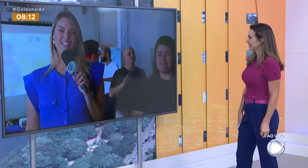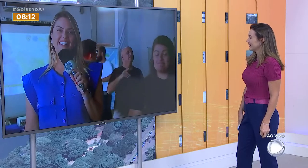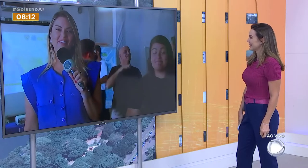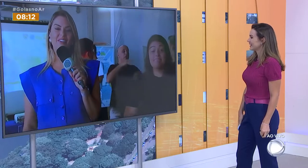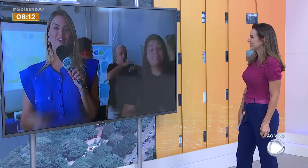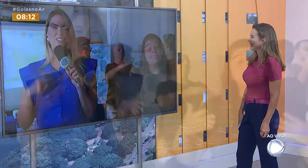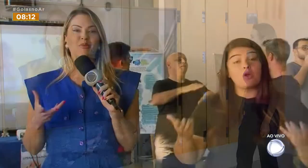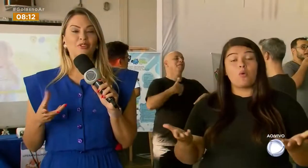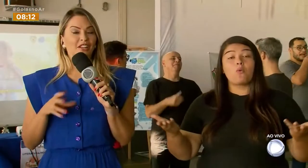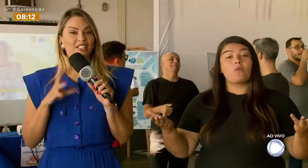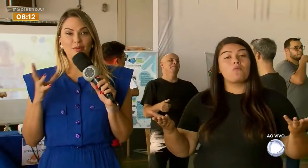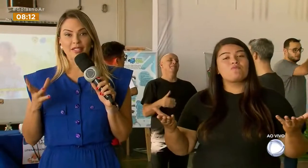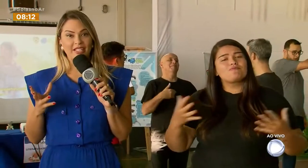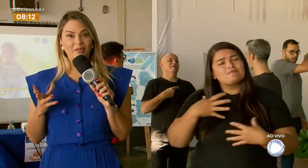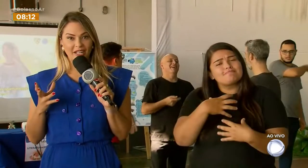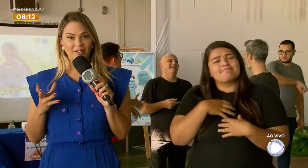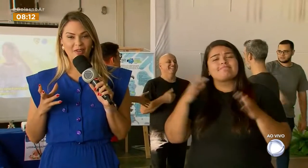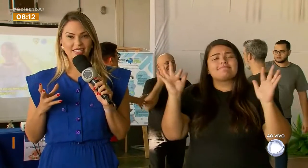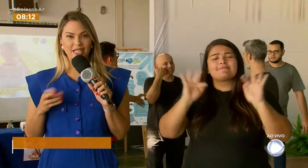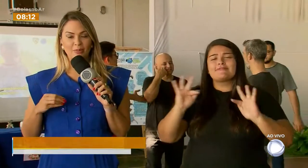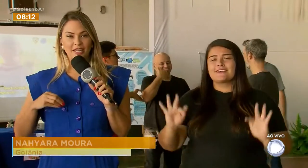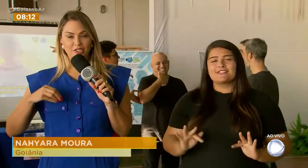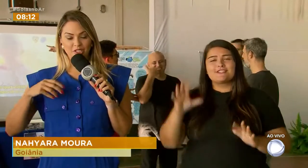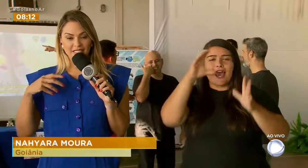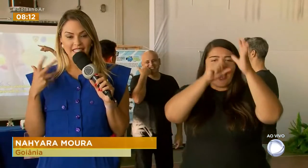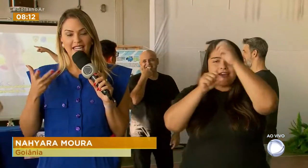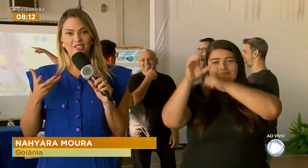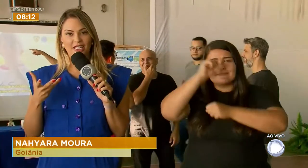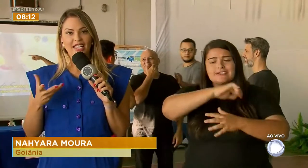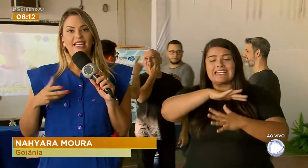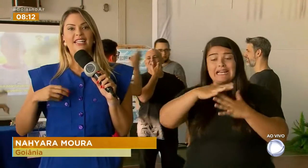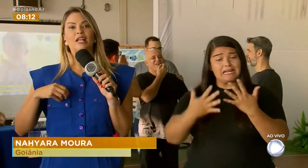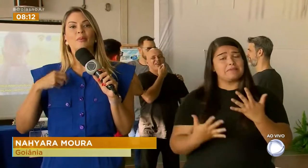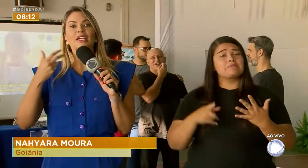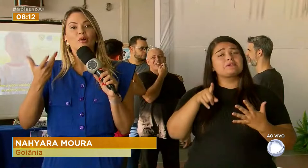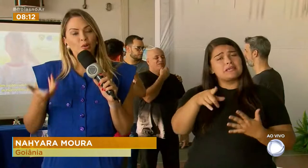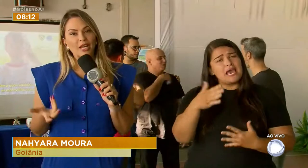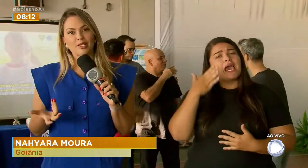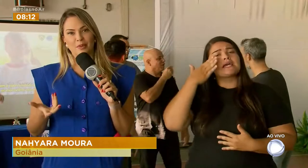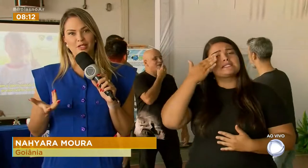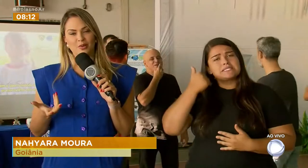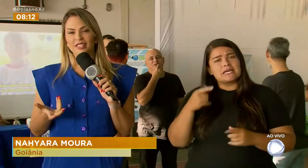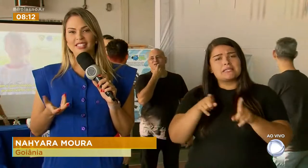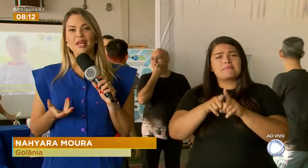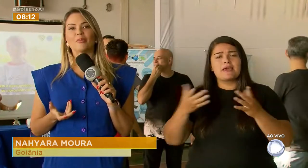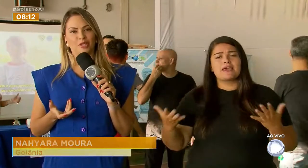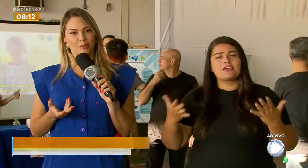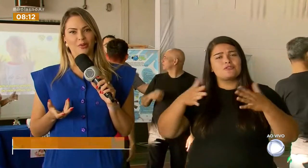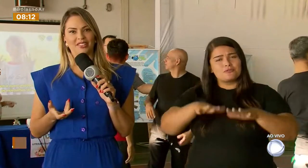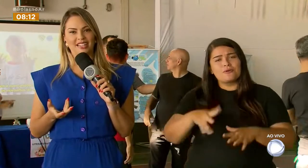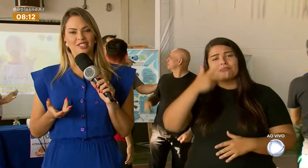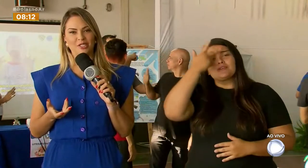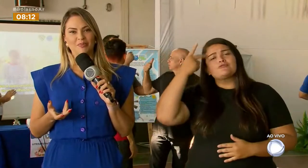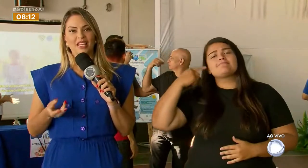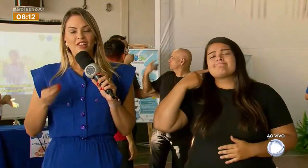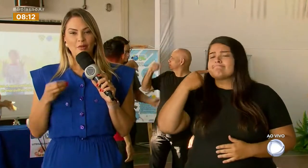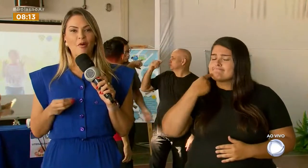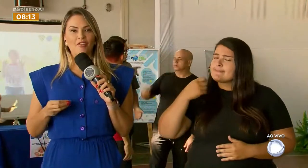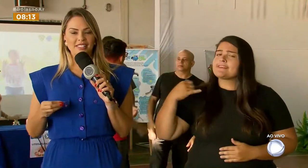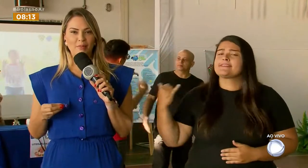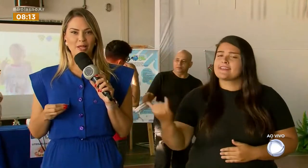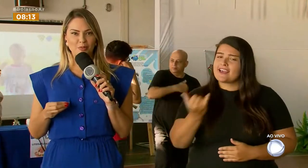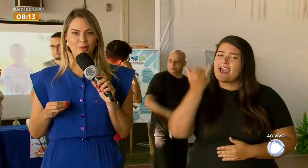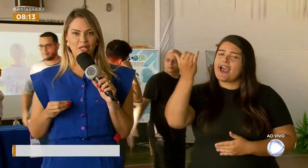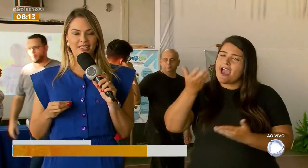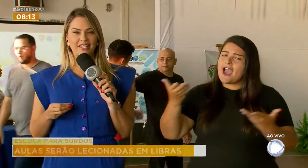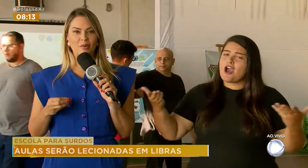Pois é, Manu, a gente fica muito feliz de aprender qualquer coisa, né? Porque a gente sente que também inclui as pessoas, isso é muito importante. Vamos